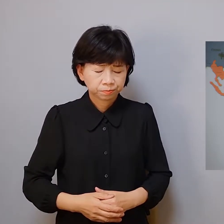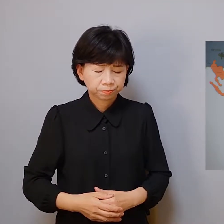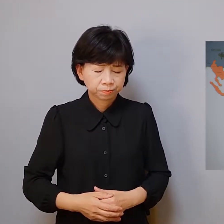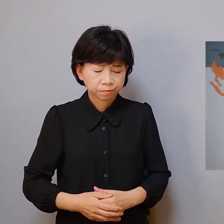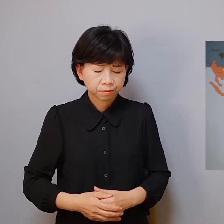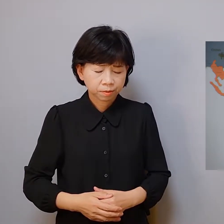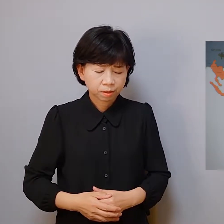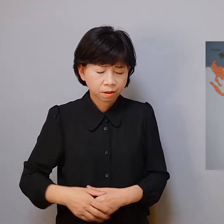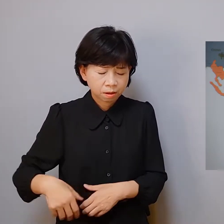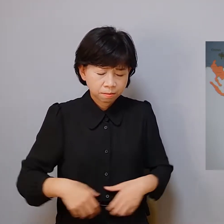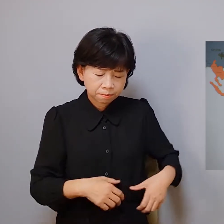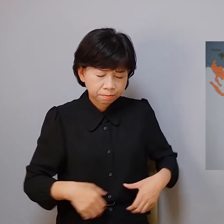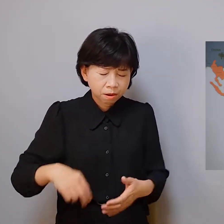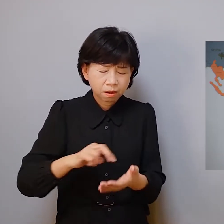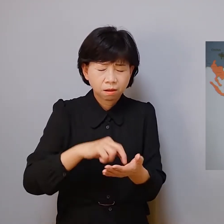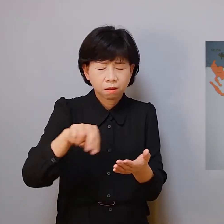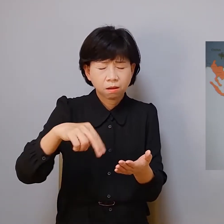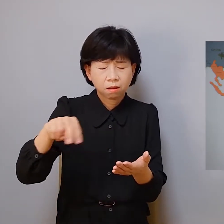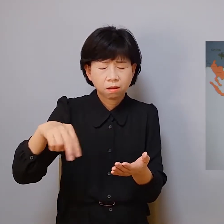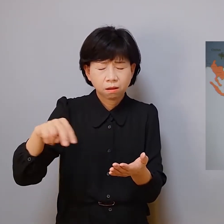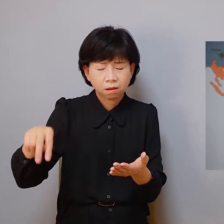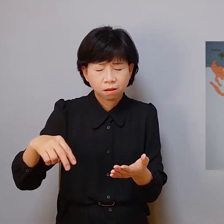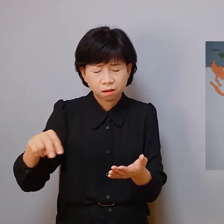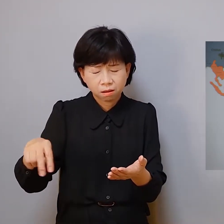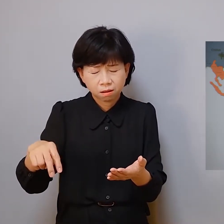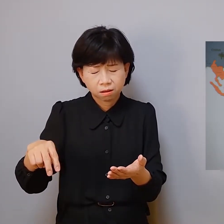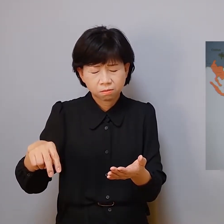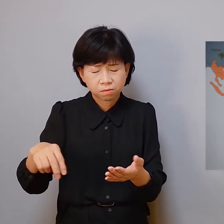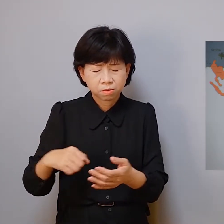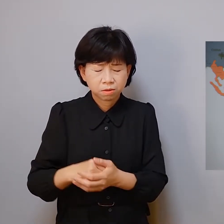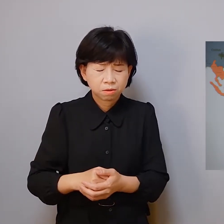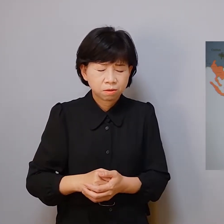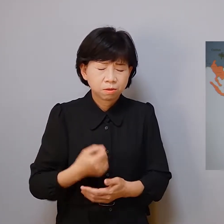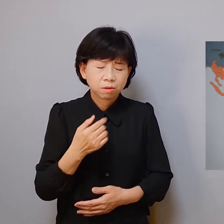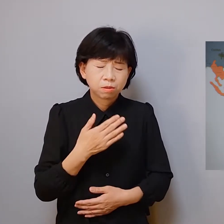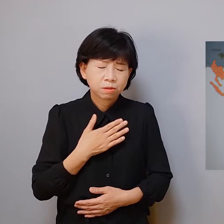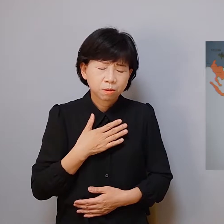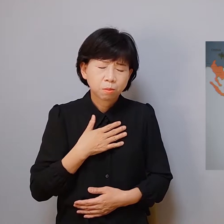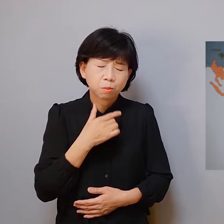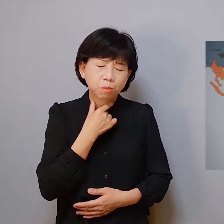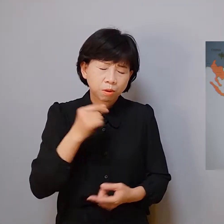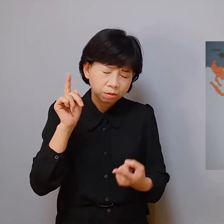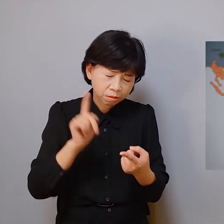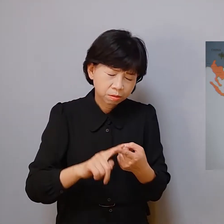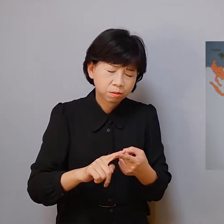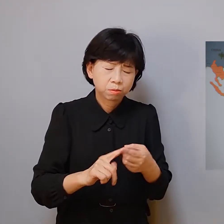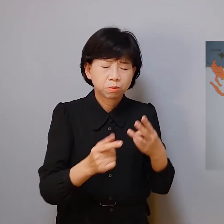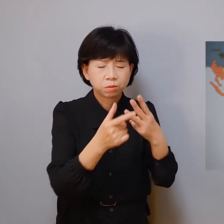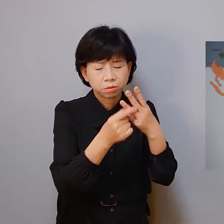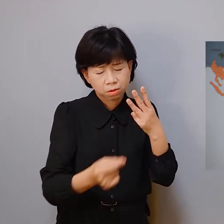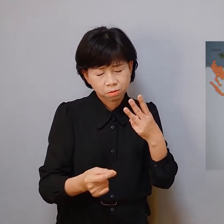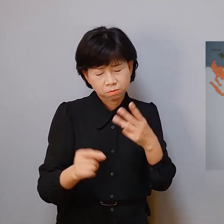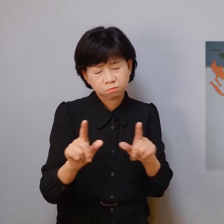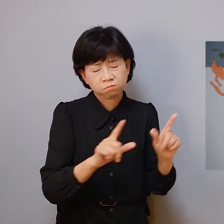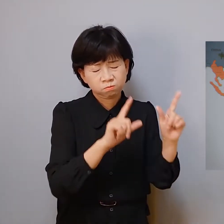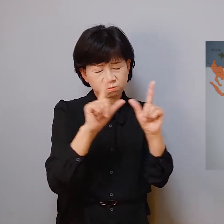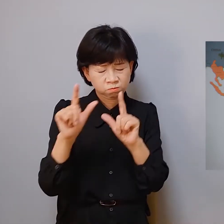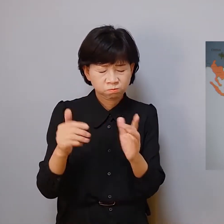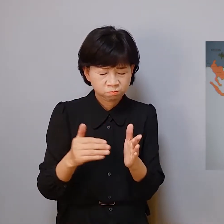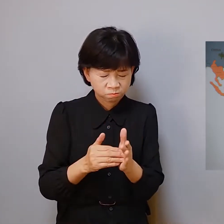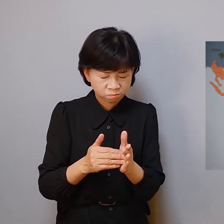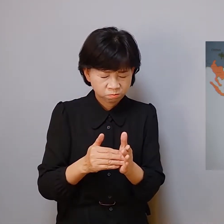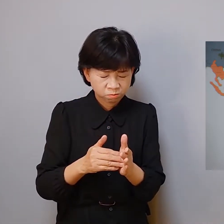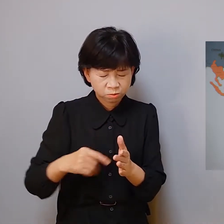드립니다. 우왕좌왕하며 갈피를 못 잡고 내 마음대로 3월 한 달을 지냈음을 하나님